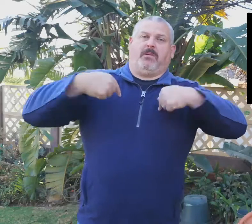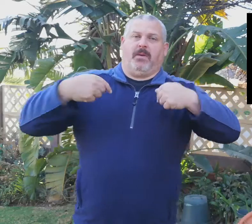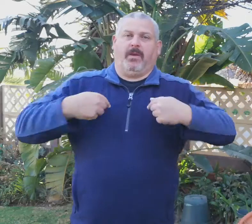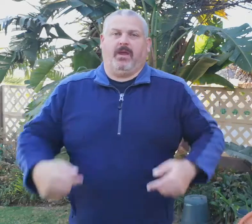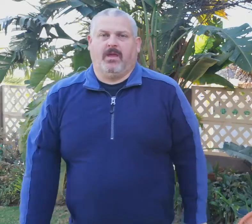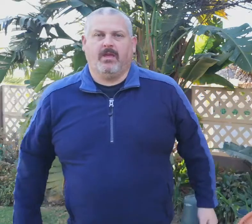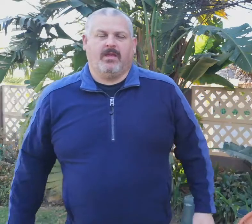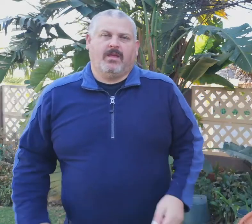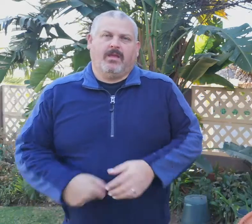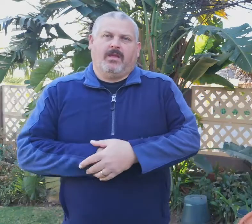Nee.